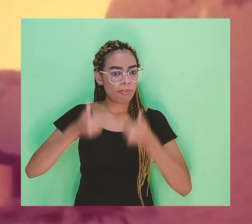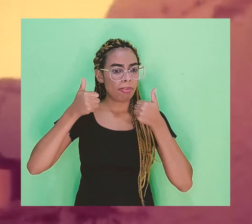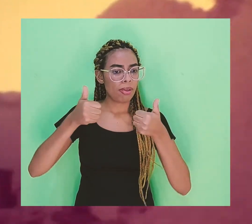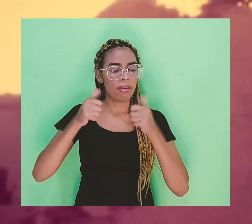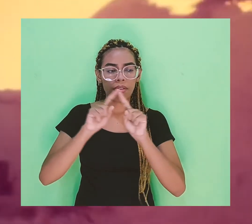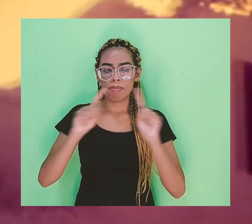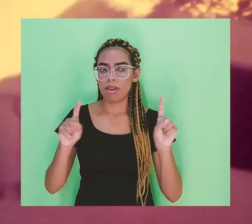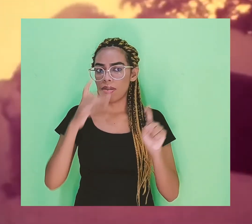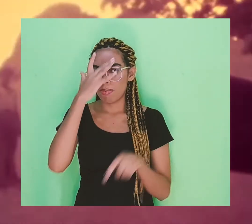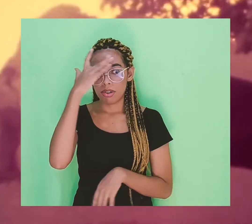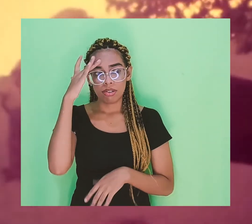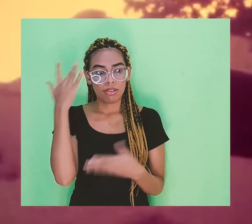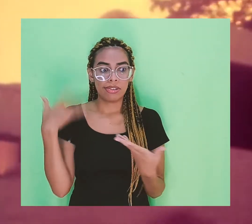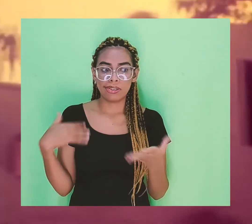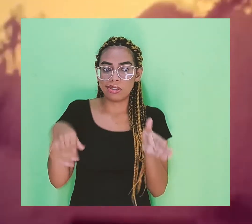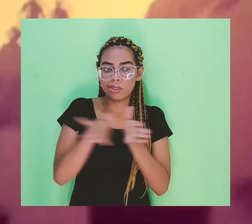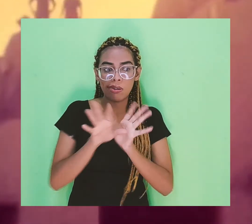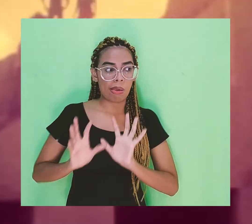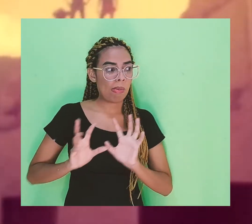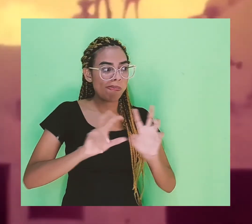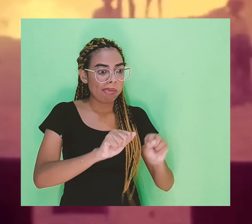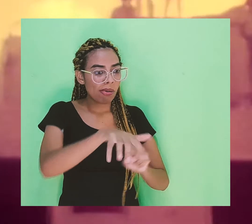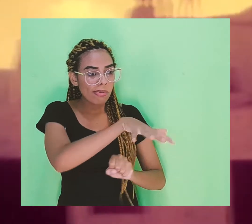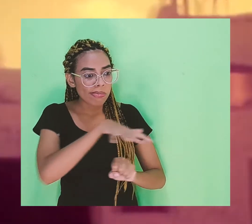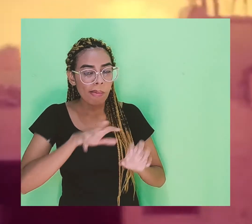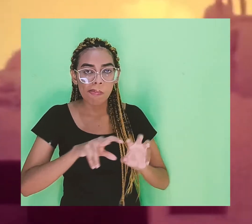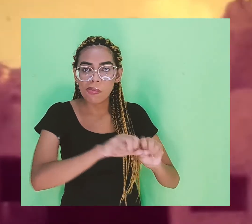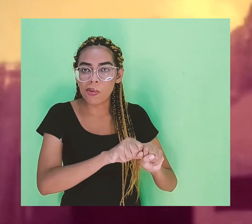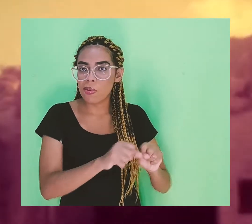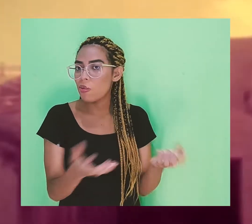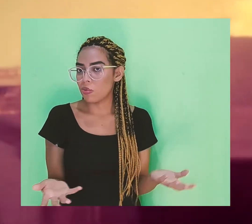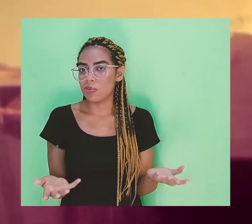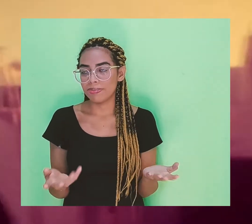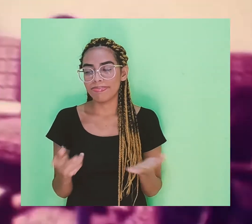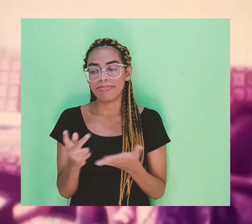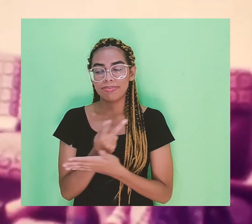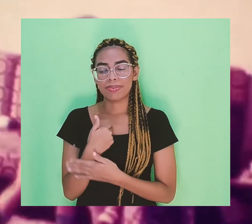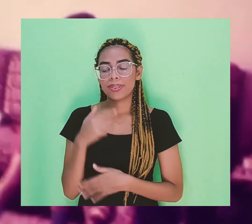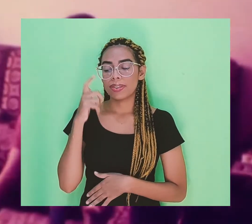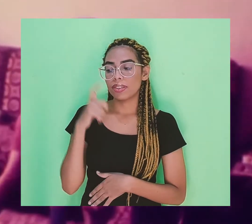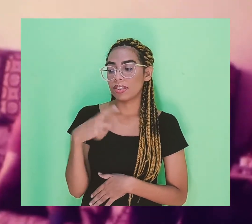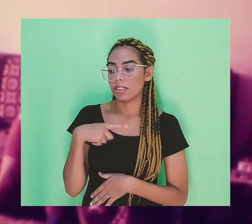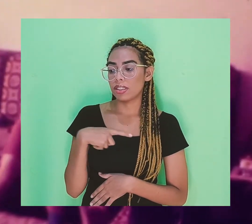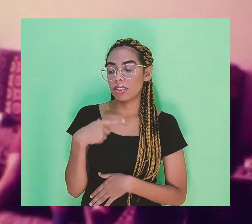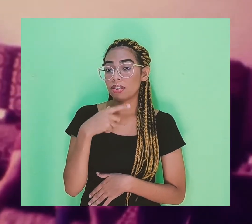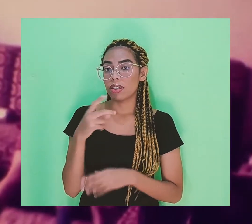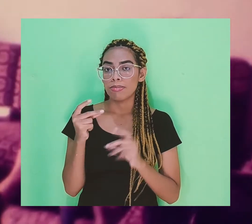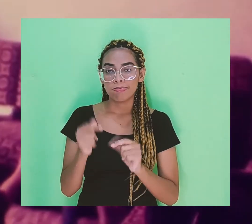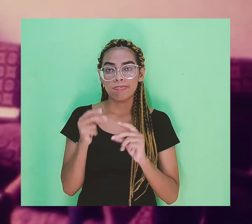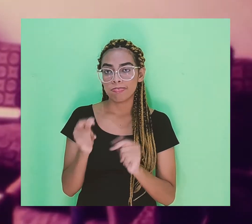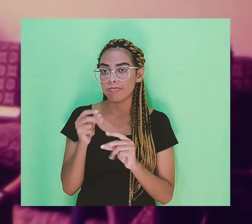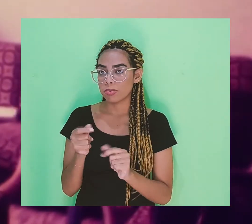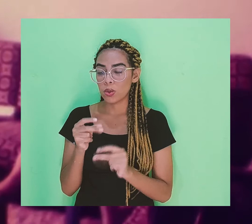são pessoas invadindo território e criando outras tensões, né? E durante muitos anos foi tipo, os irmãos Vilas Boas salvaram o Zikpeng. O